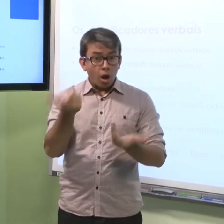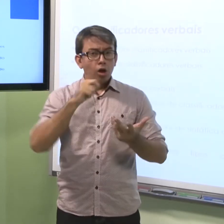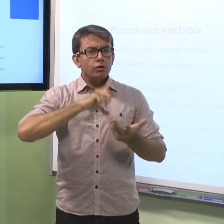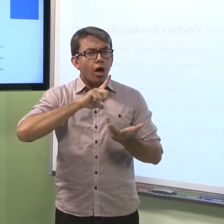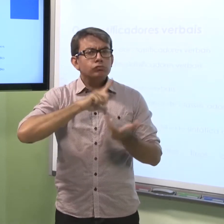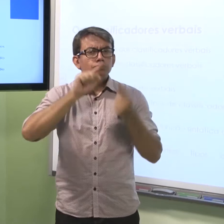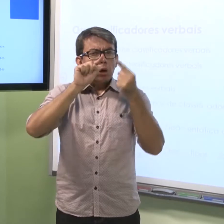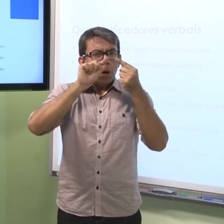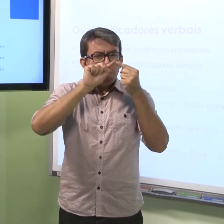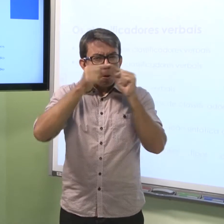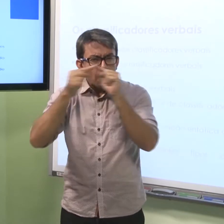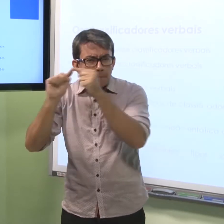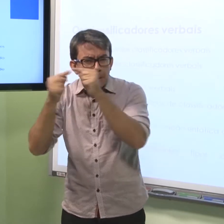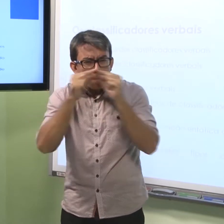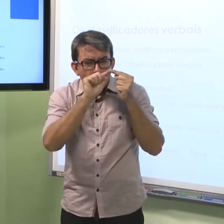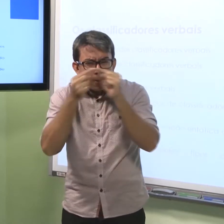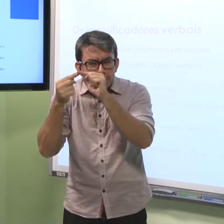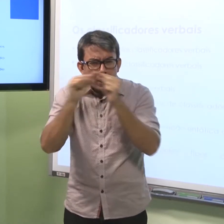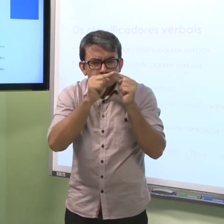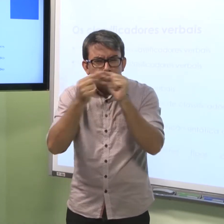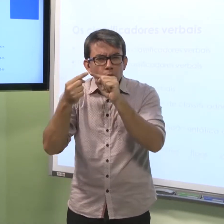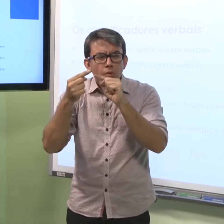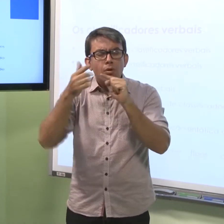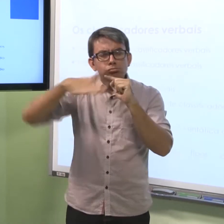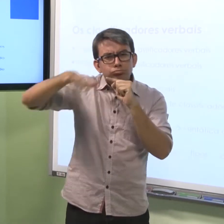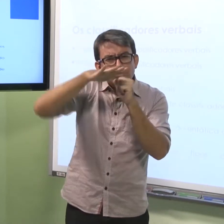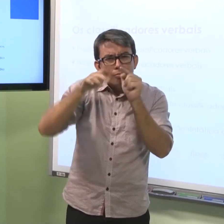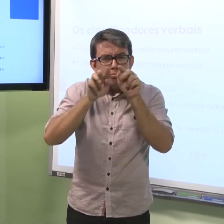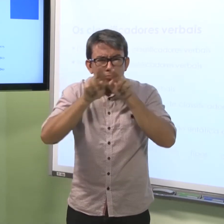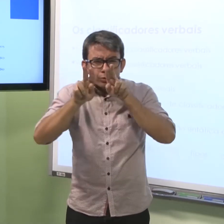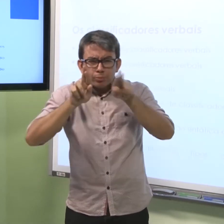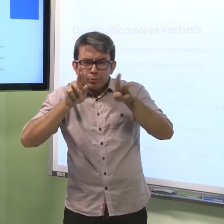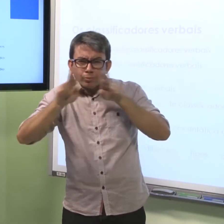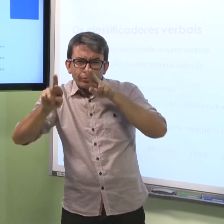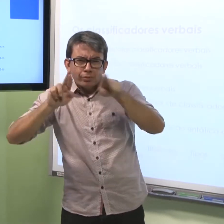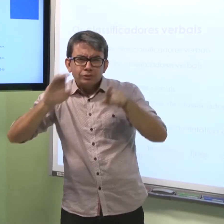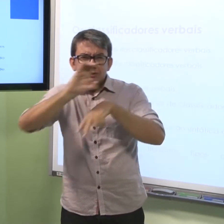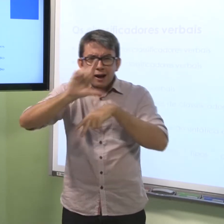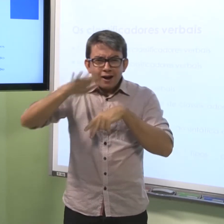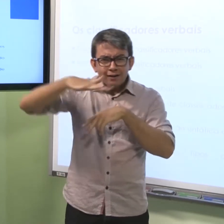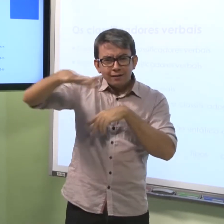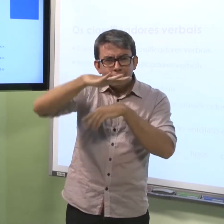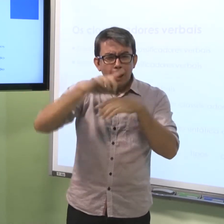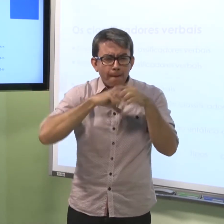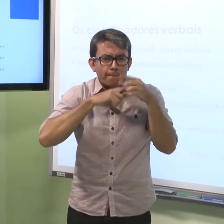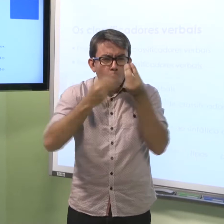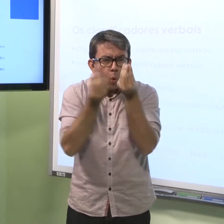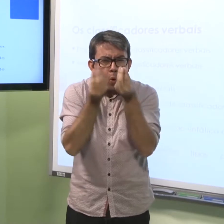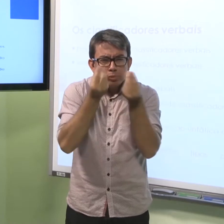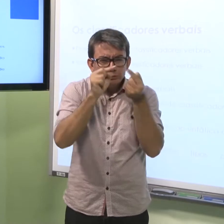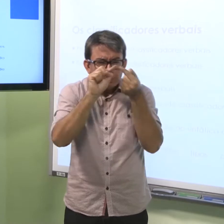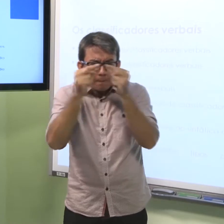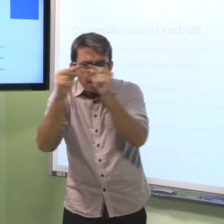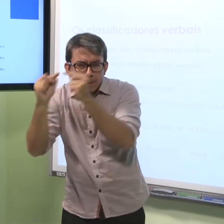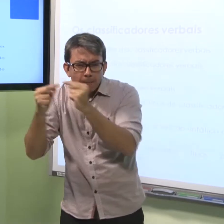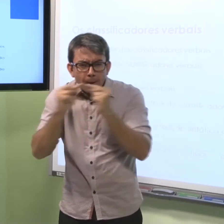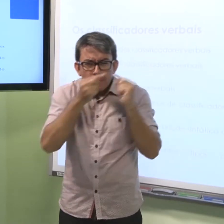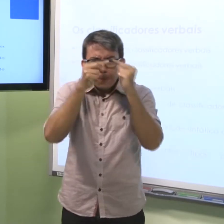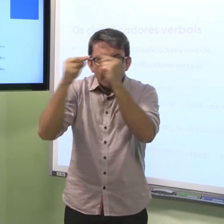Também, outro aspecto é a combinação de diferentes tipos de classificadores. Como que ocorre